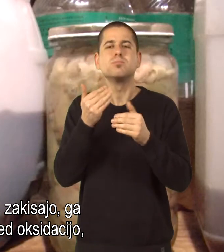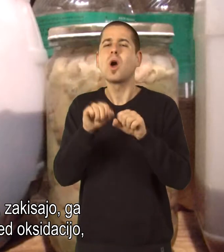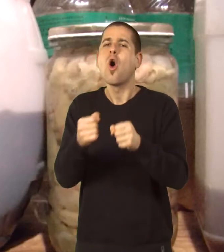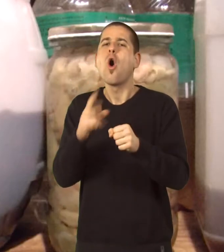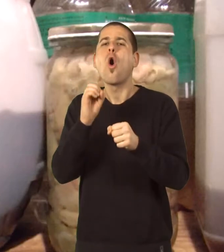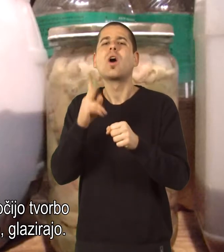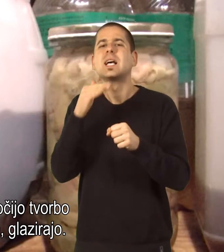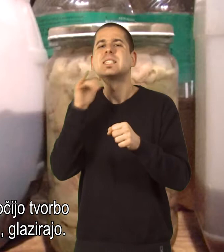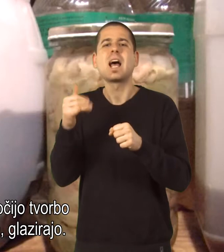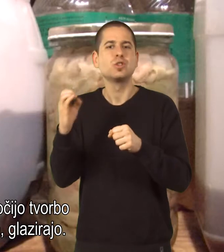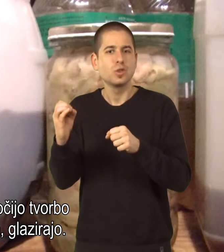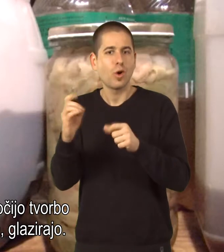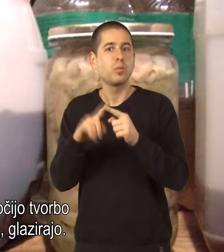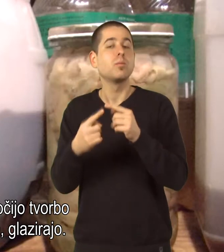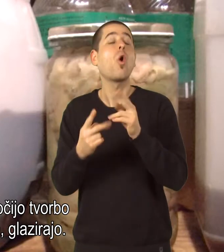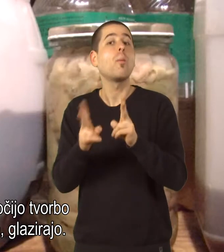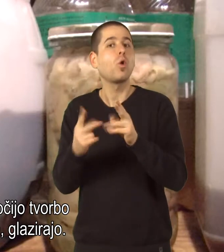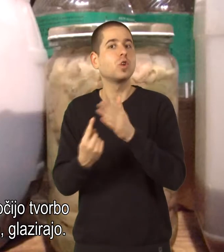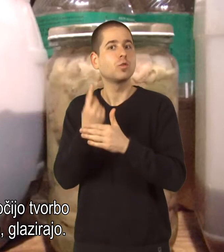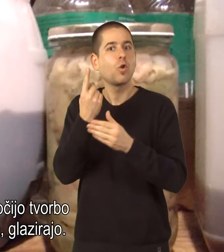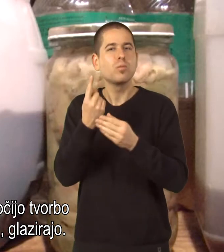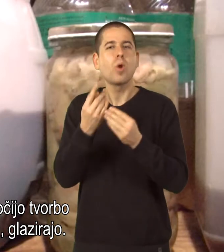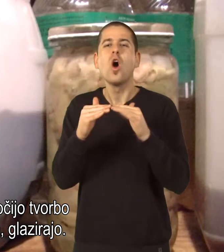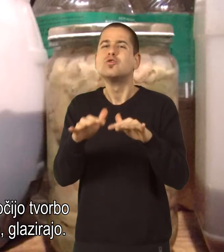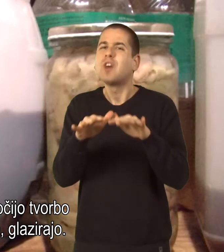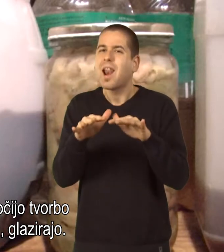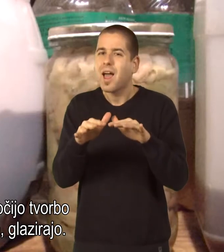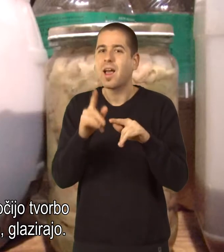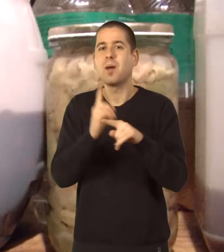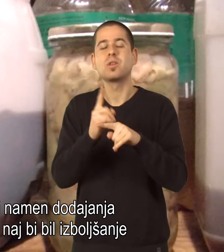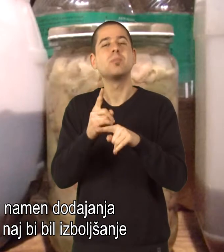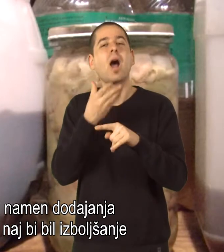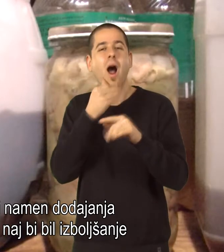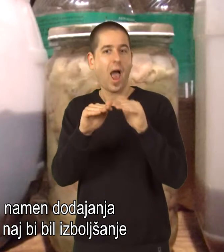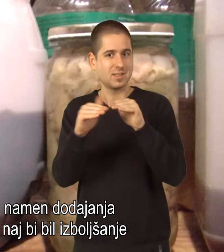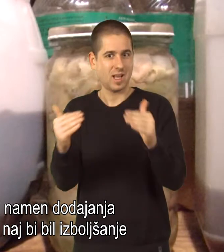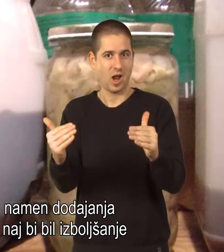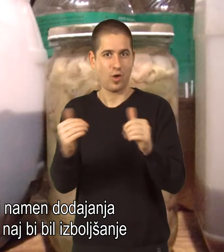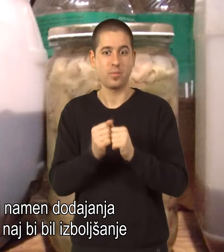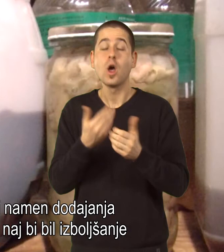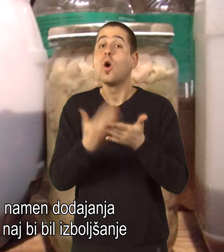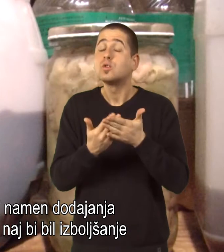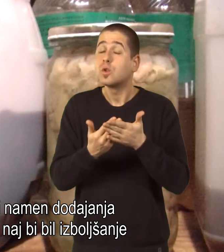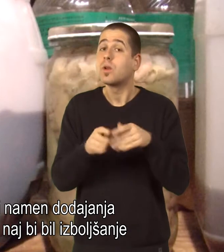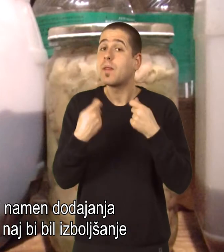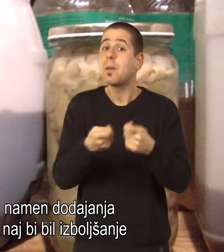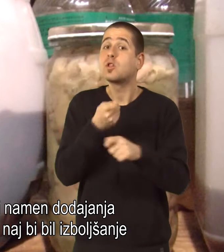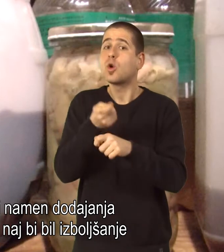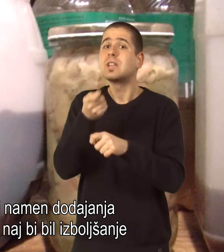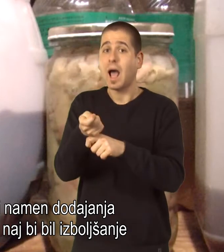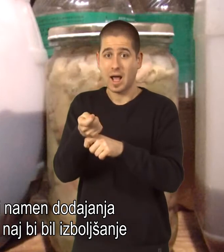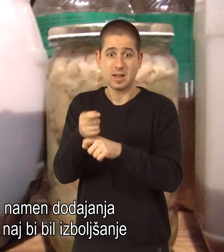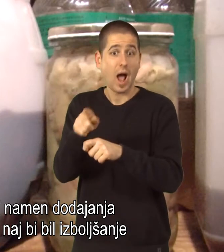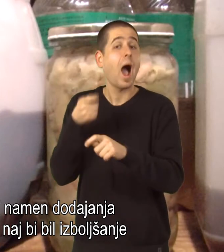oksidacijo, omogočijo tvorbo želeja, glazirajo. Torej, osnovni namen dodajanja